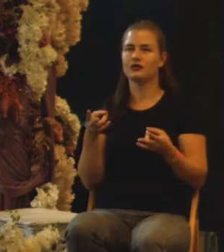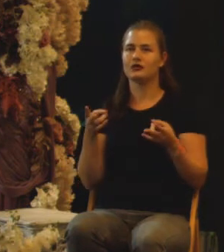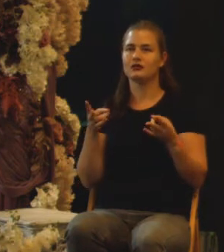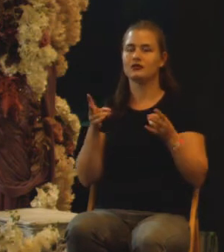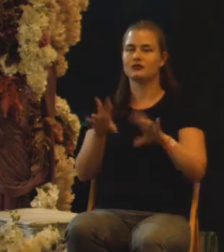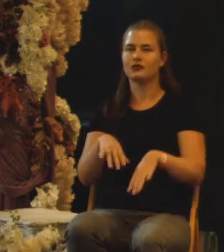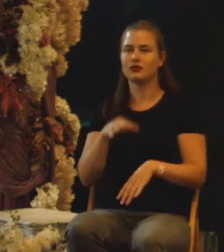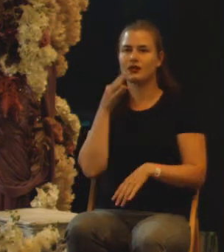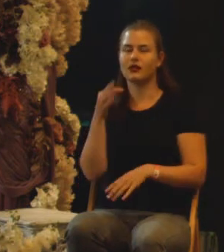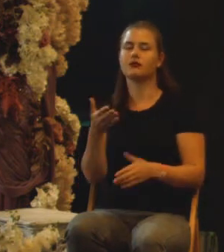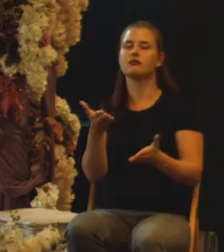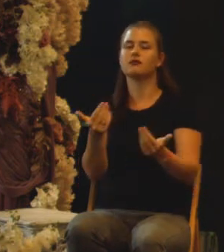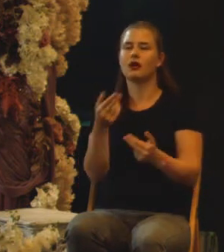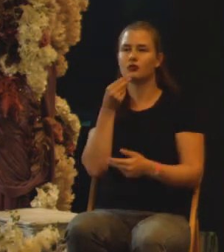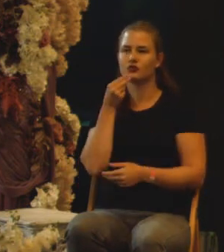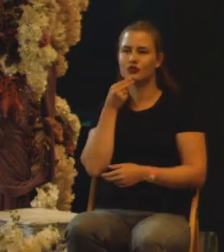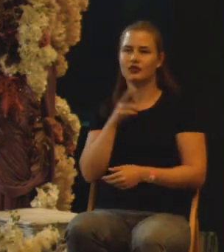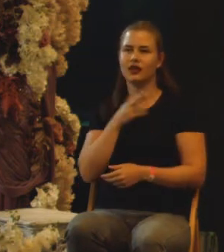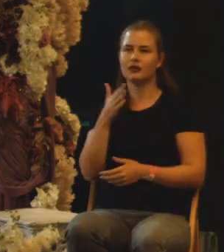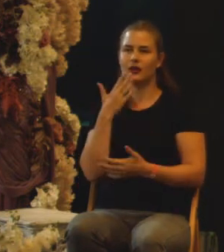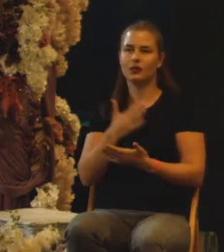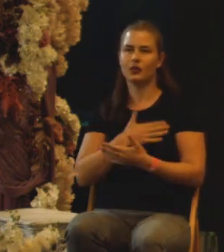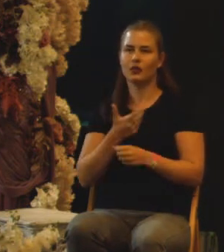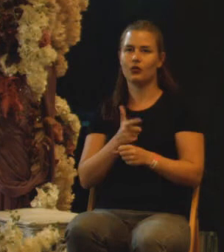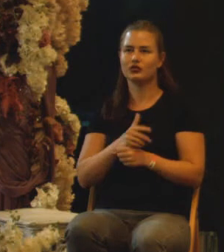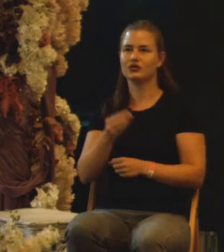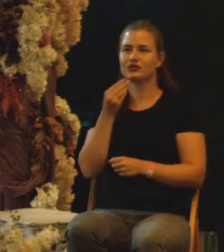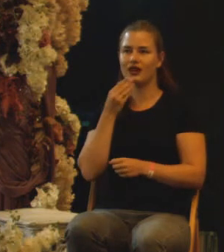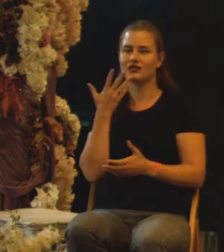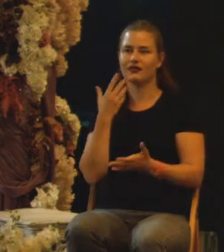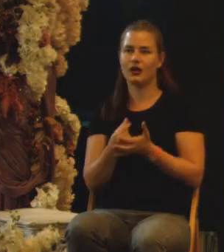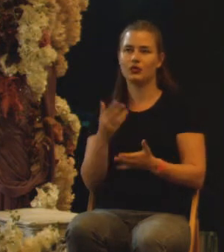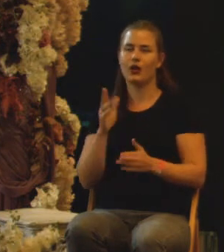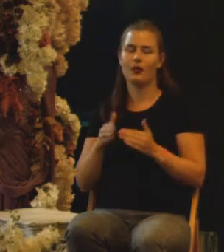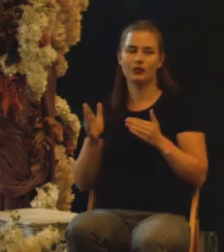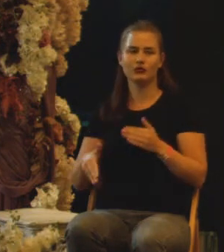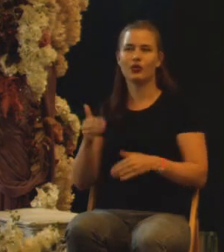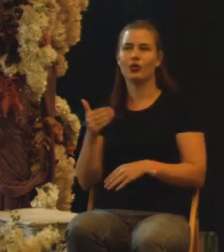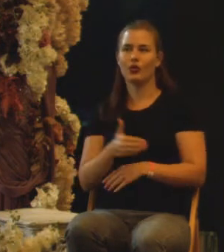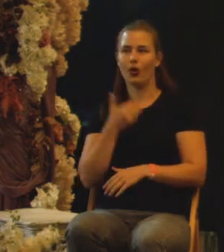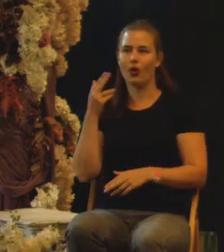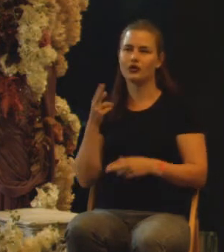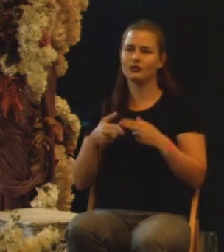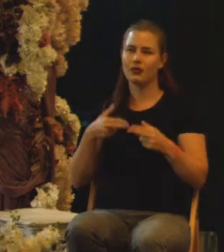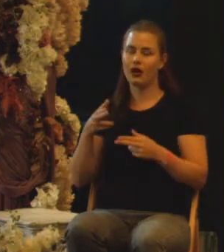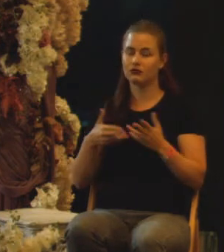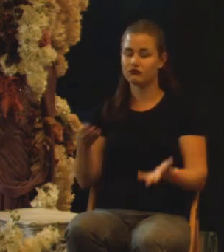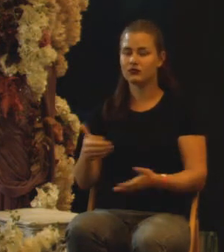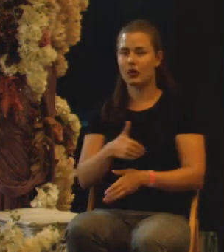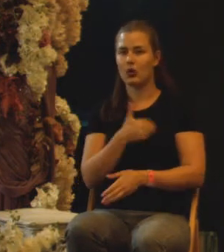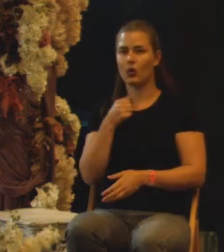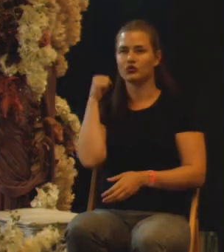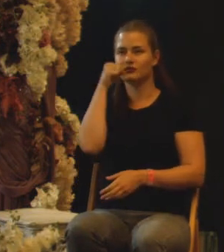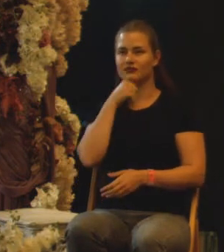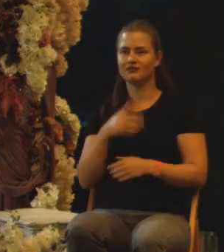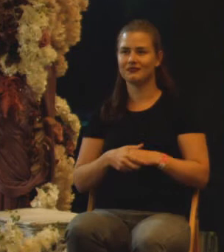на, ешь. Я тебя люблю очень. Ешь свою капусту. Хочешь, порежь. Хочешь,